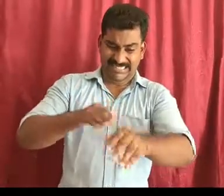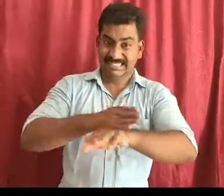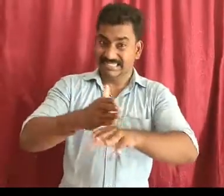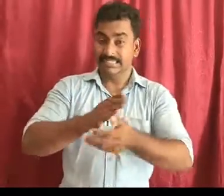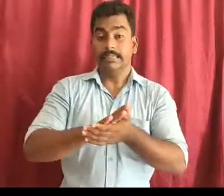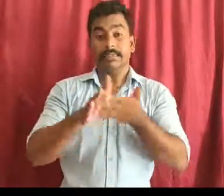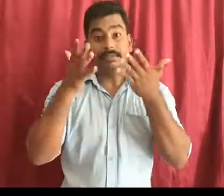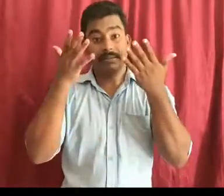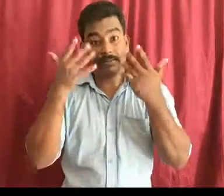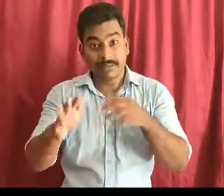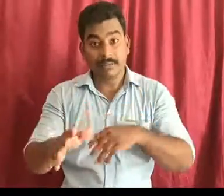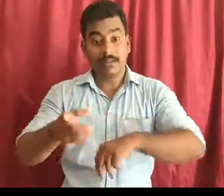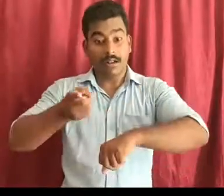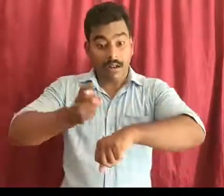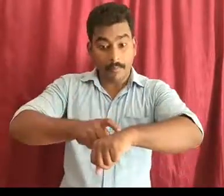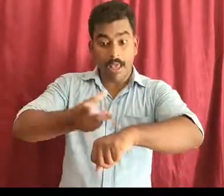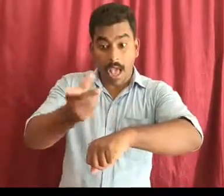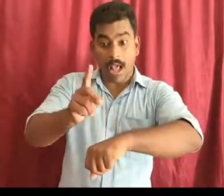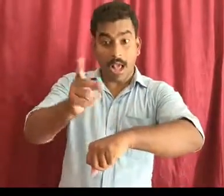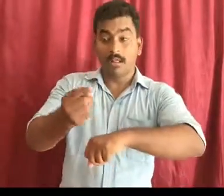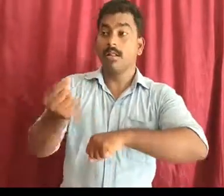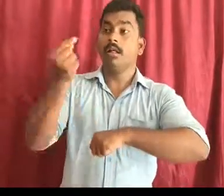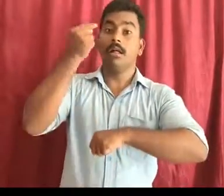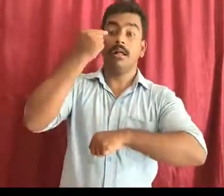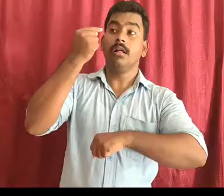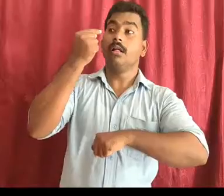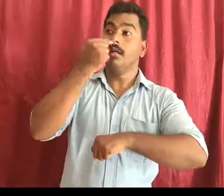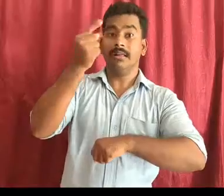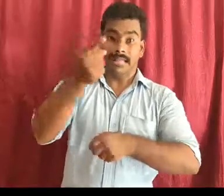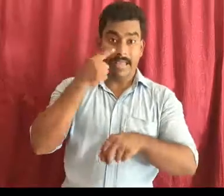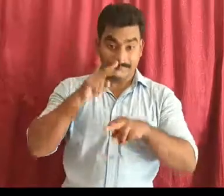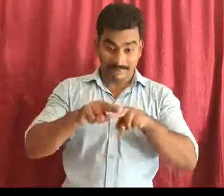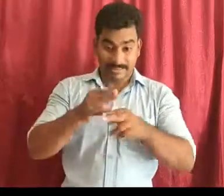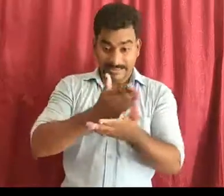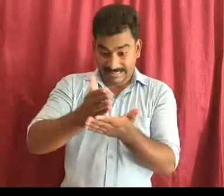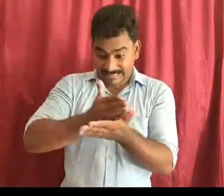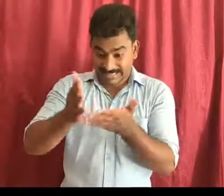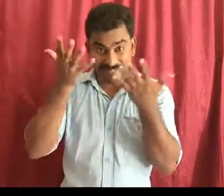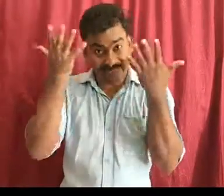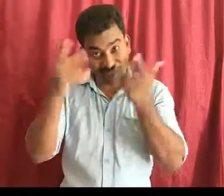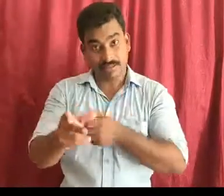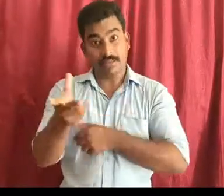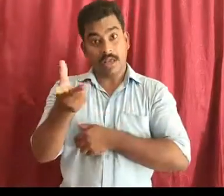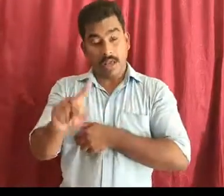പിന്നീട് ഇടയ്ക്കിടയ്ക്ക് കണ്ണിലോ മൂക്കിലോ ചെവിയിലോ വായിലോ തൊടാതിരിക്കുക.